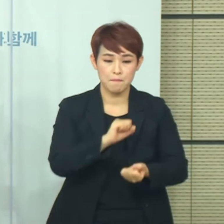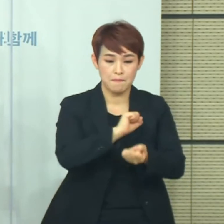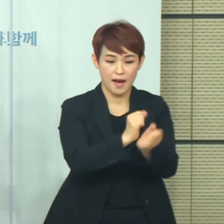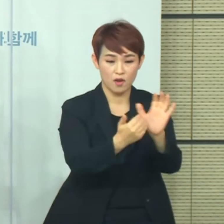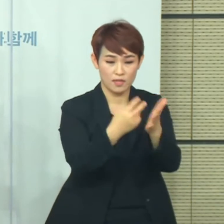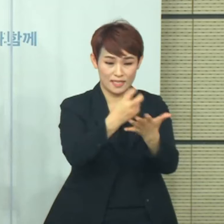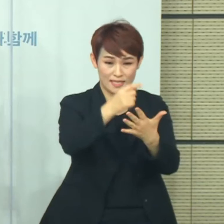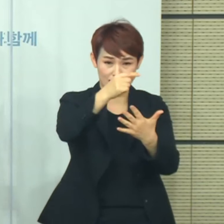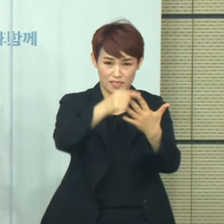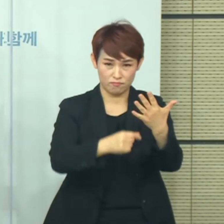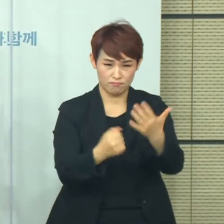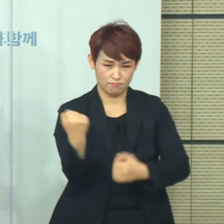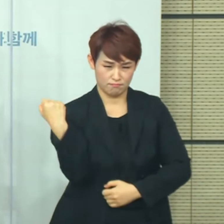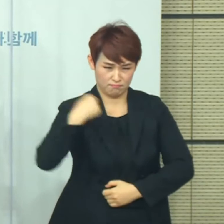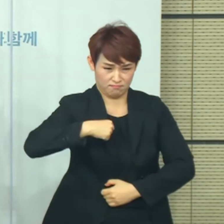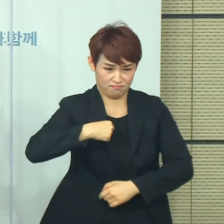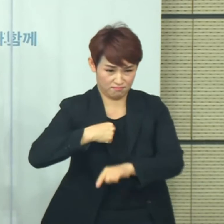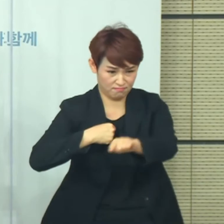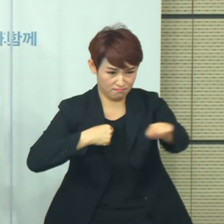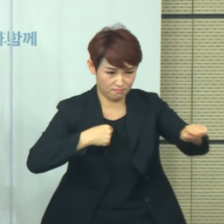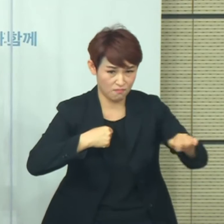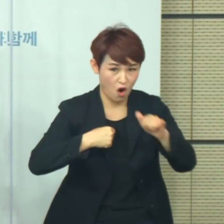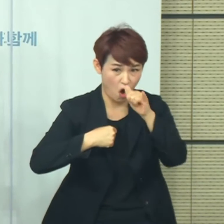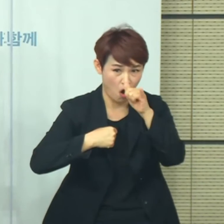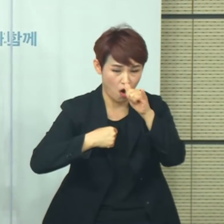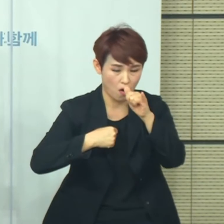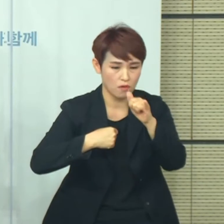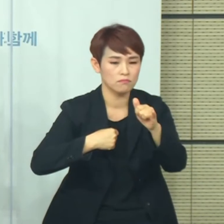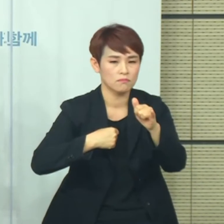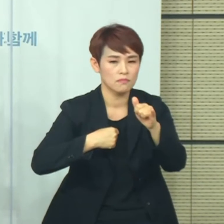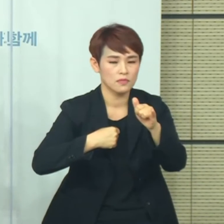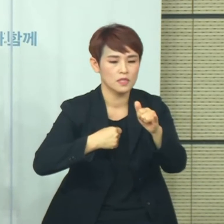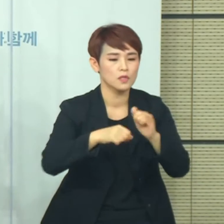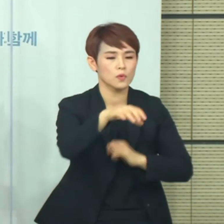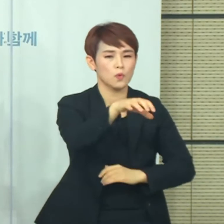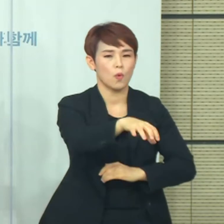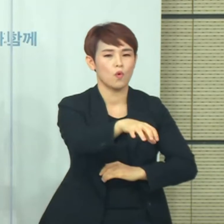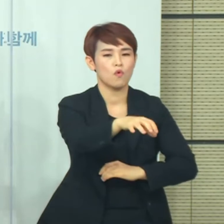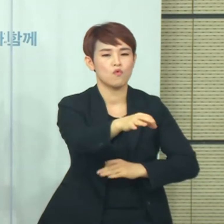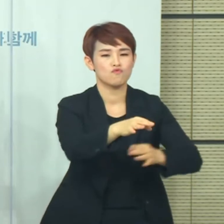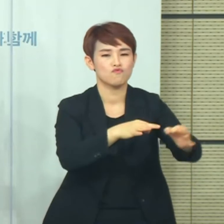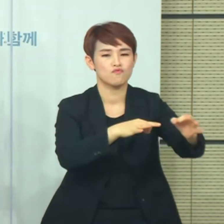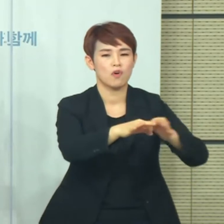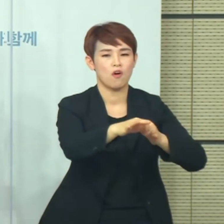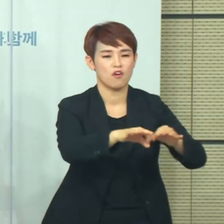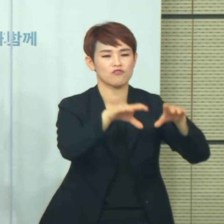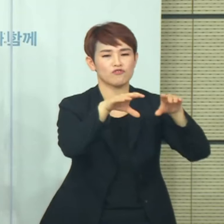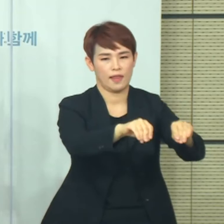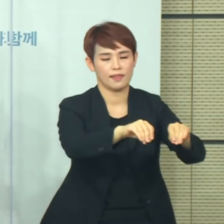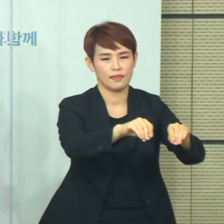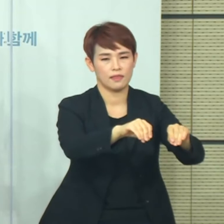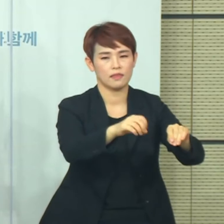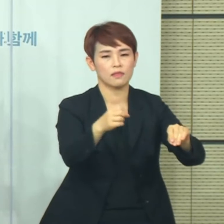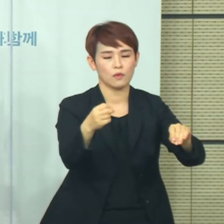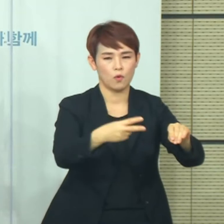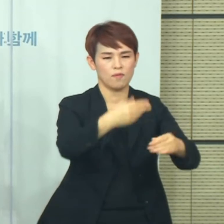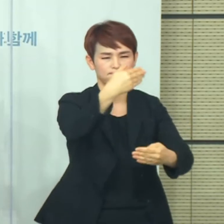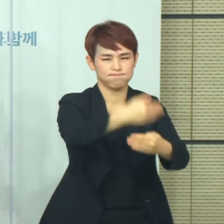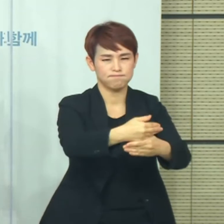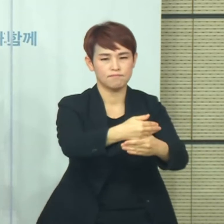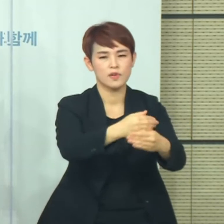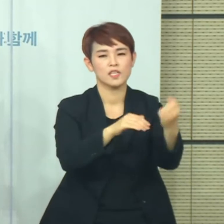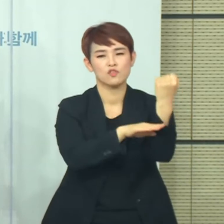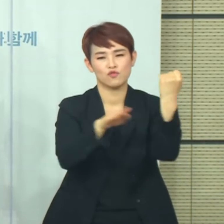지침을 지속 위반하는 시설에 대한 시설 운영 중단과 폐쇄 명령의 세부적인 절차와 기준을